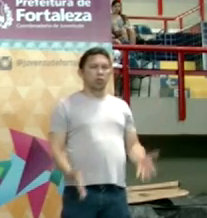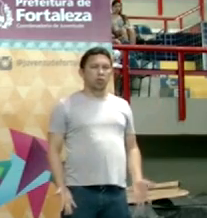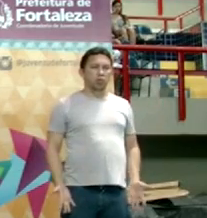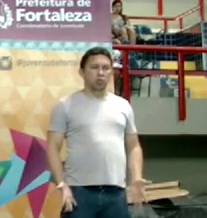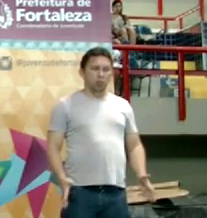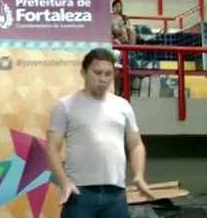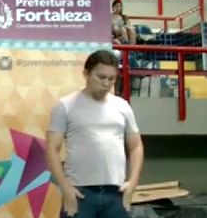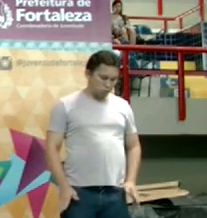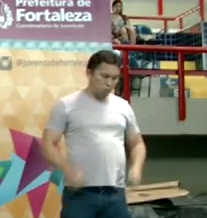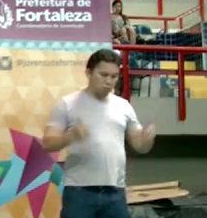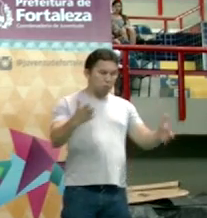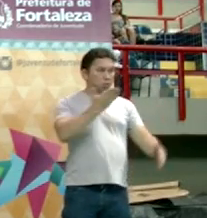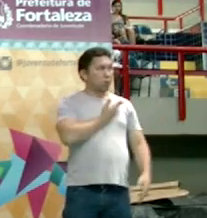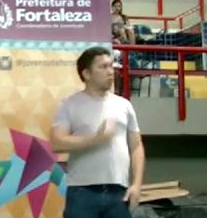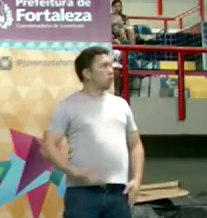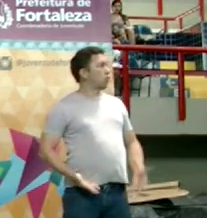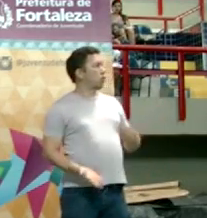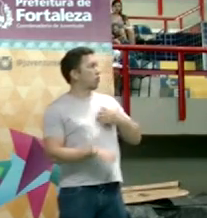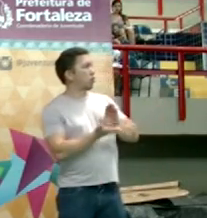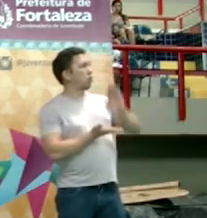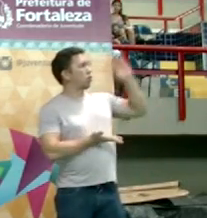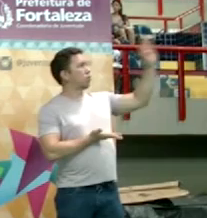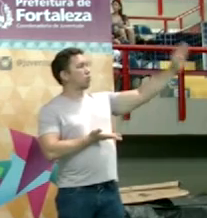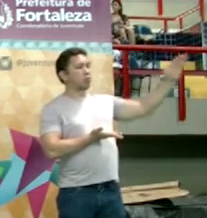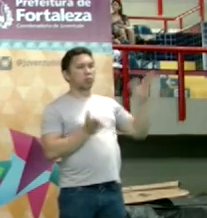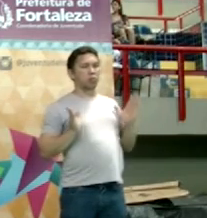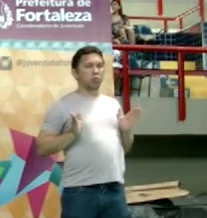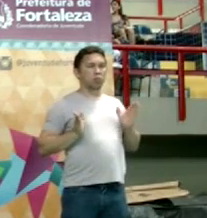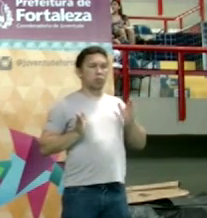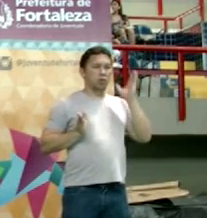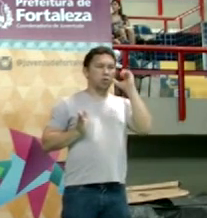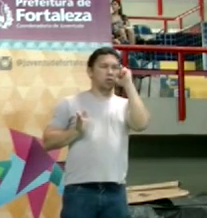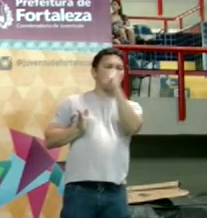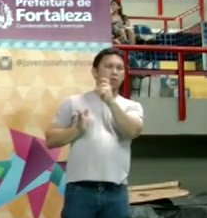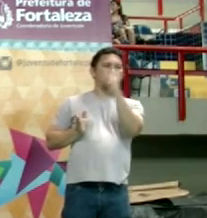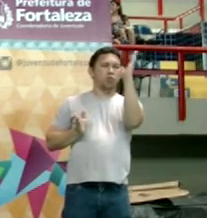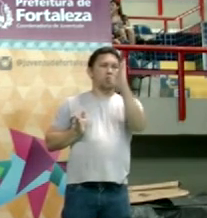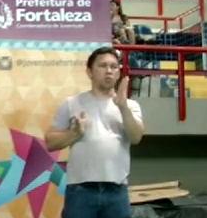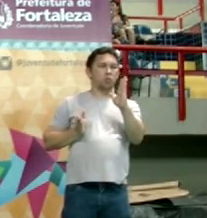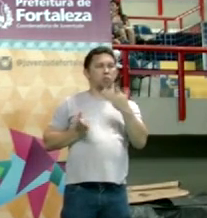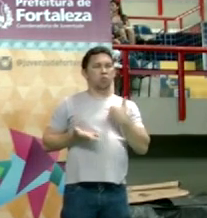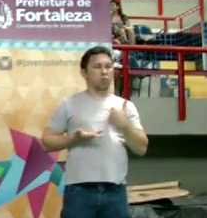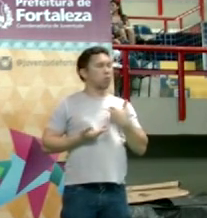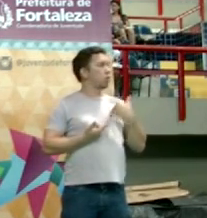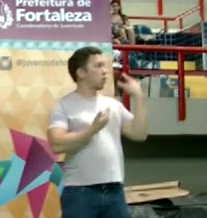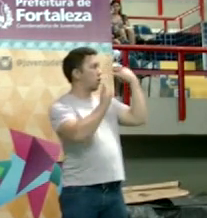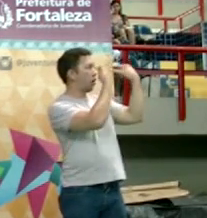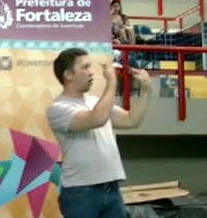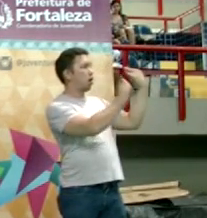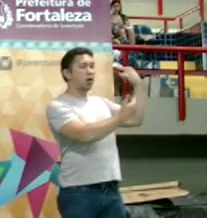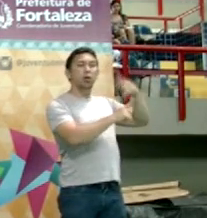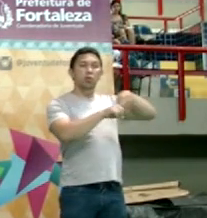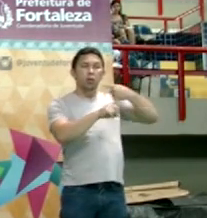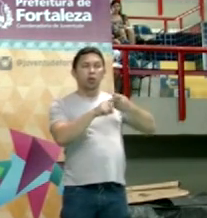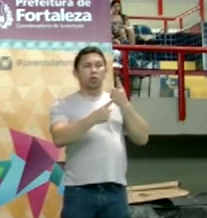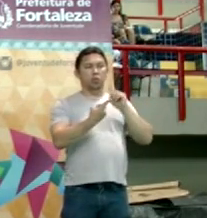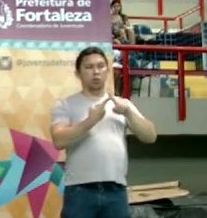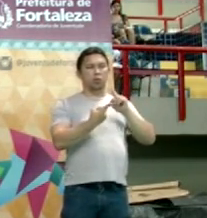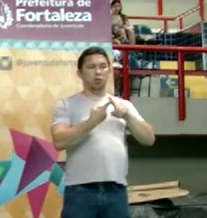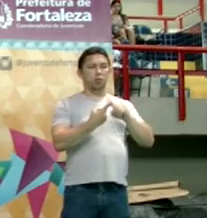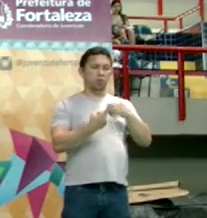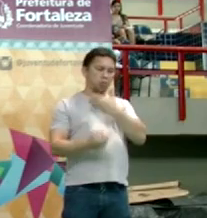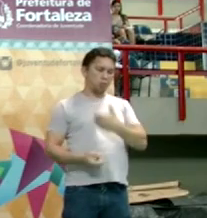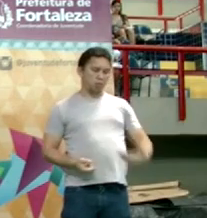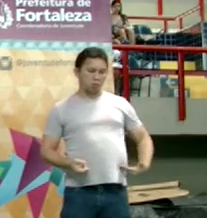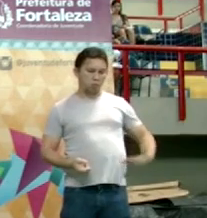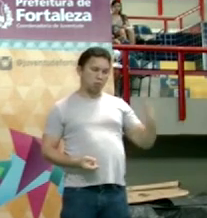do teu bolso. Para vir para o Brasil, o governo brasileiro pagava, então tu vinha para o Brasil. Era uma forma de atrair, até mesmo porque o governo brasileiro